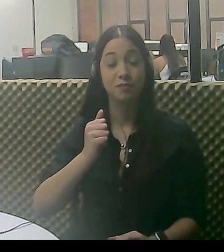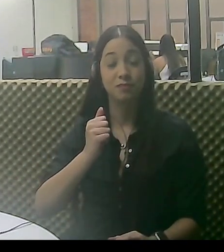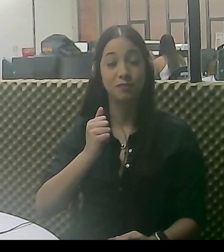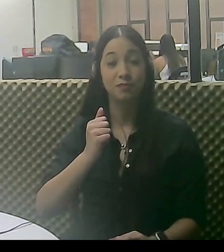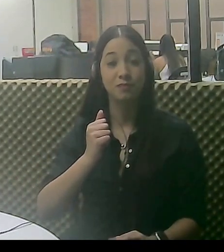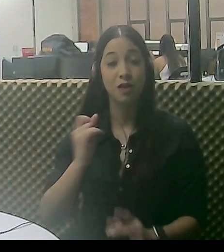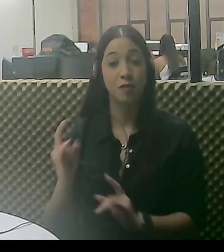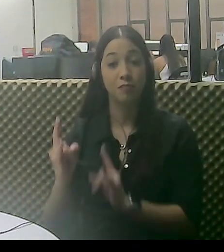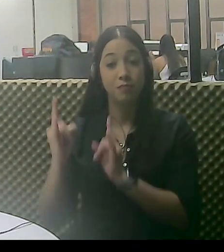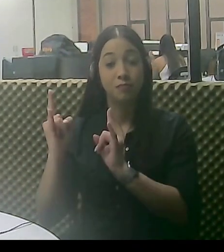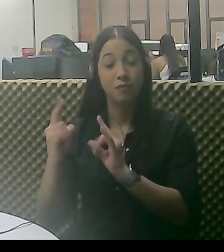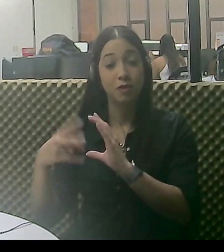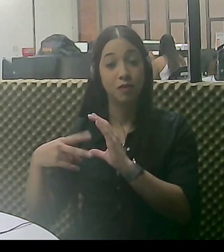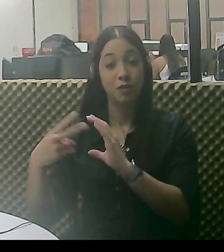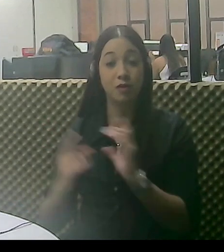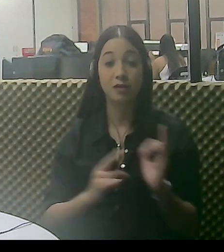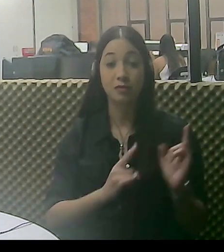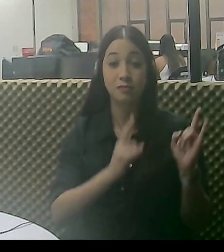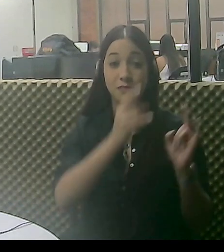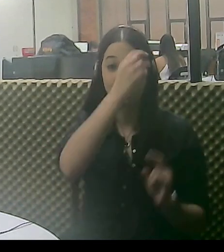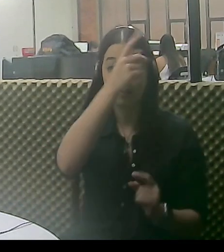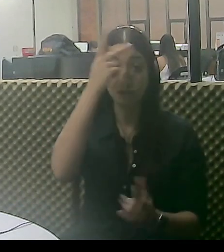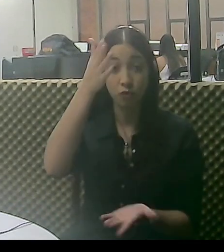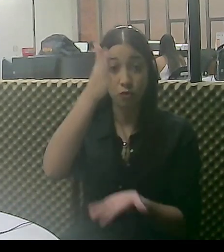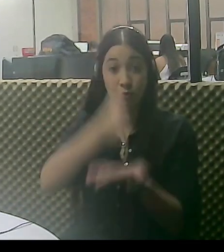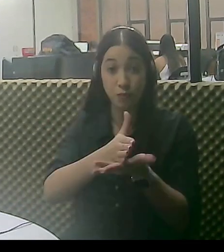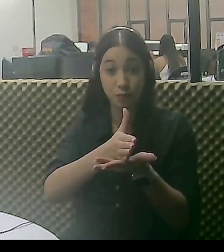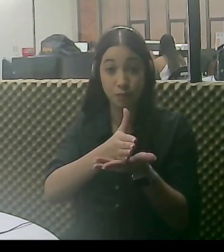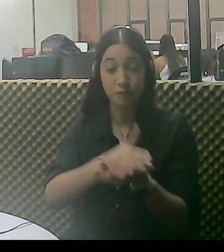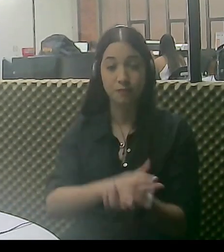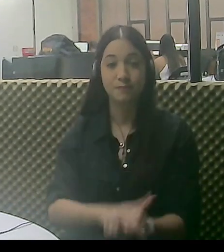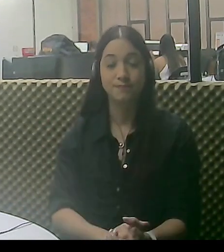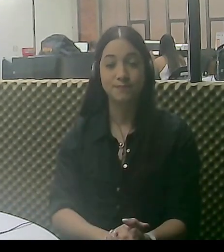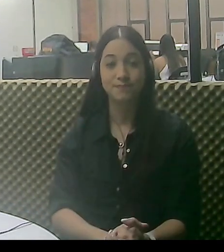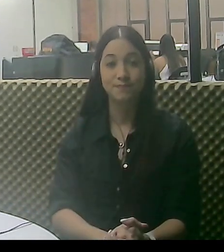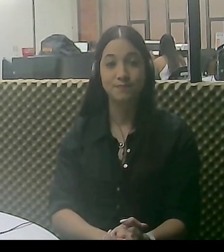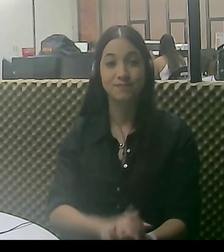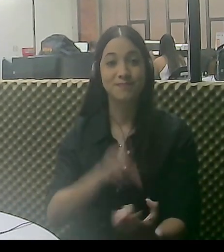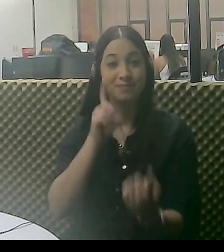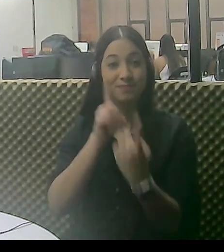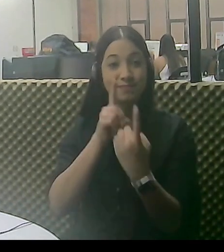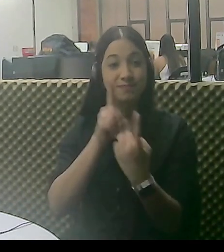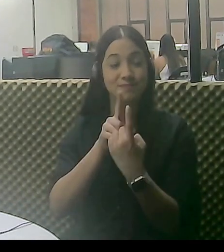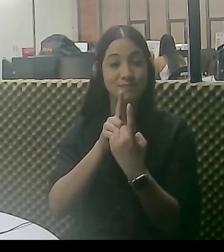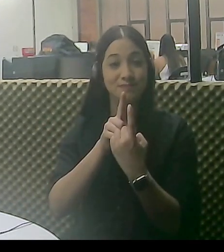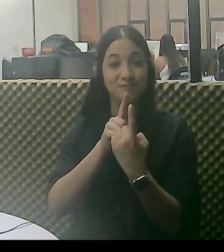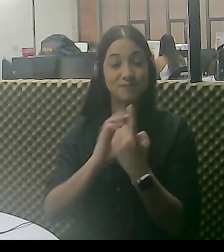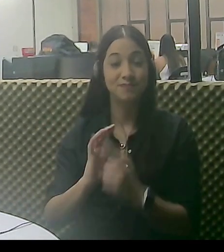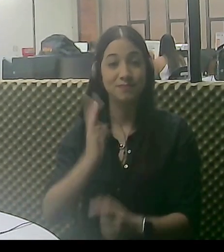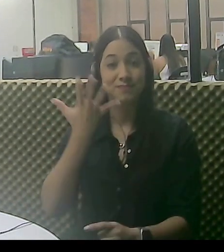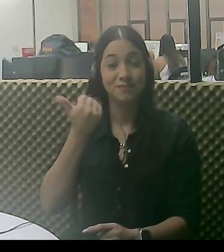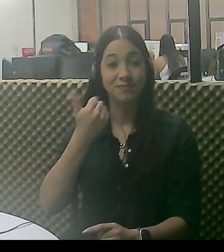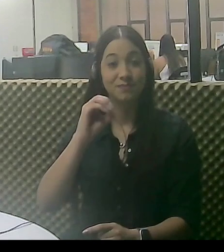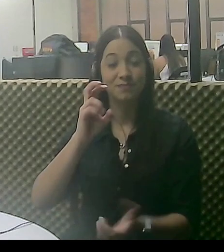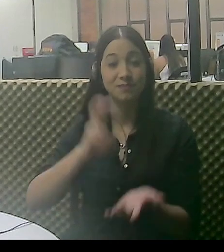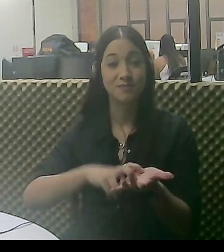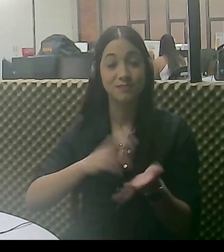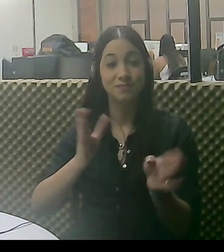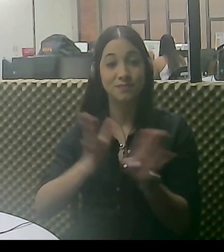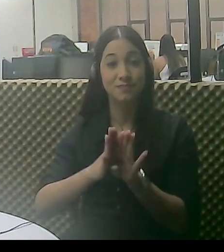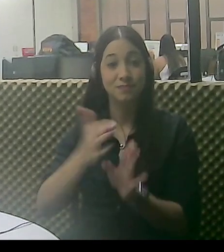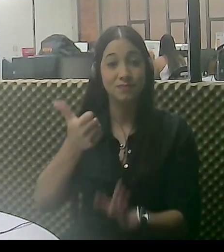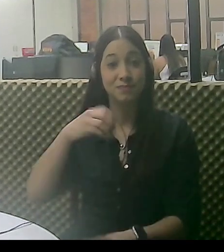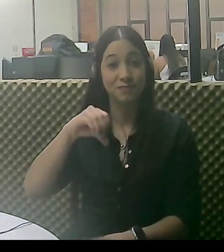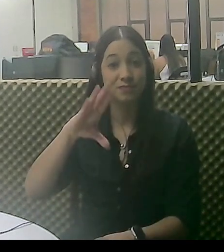localizada entre o Centro Administrativo e a Câmara Municipal de Uberlândia. O atendimento ao público ocorre das 10 da manhã às 7